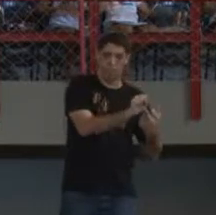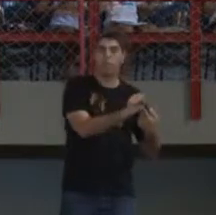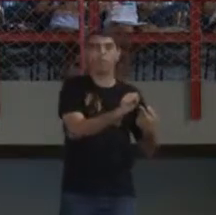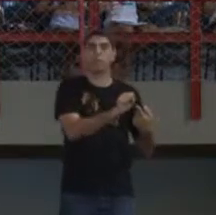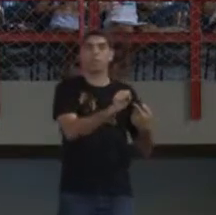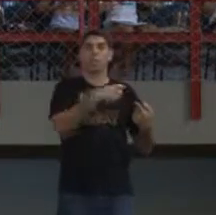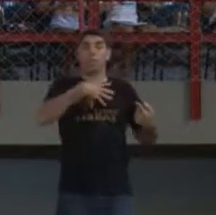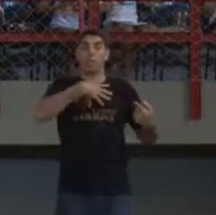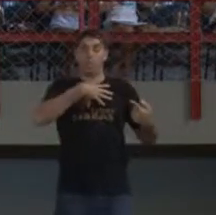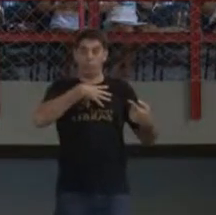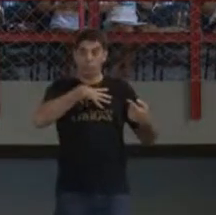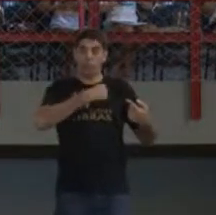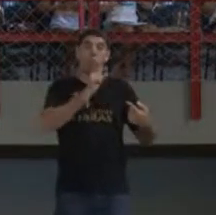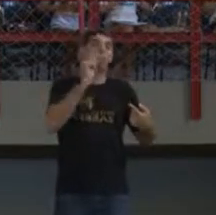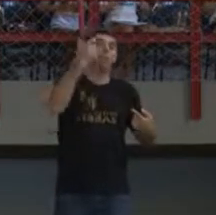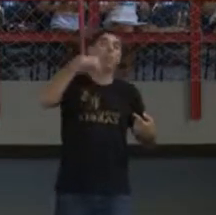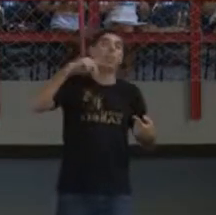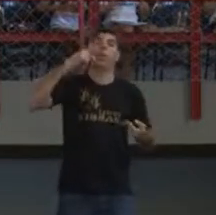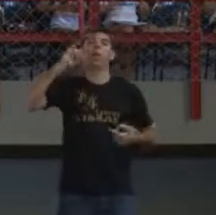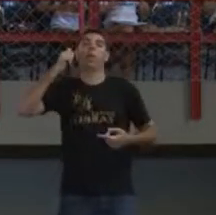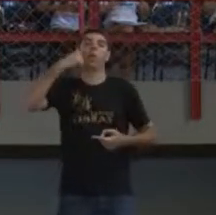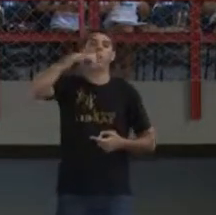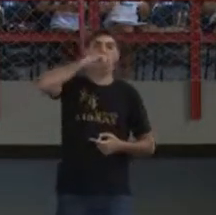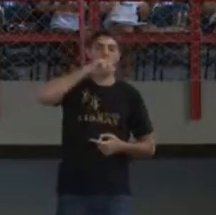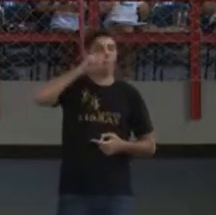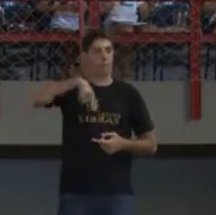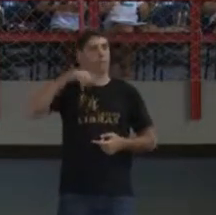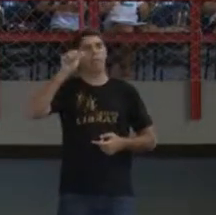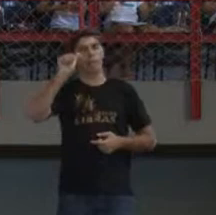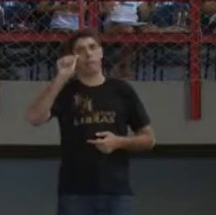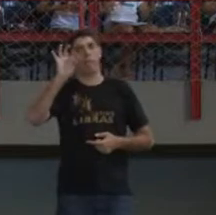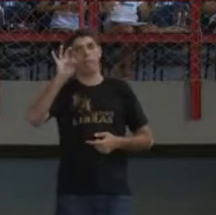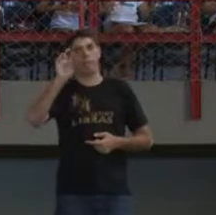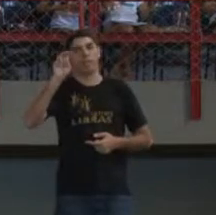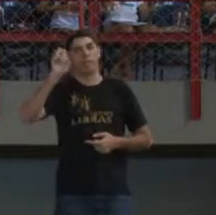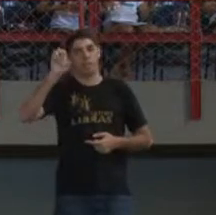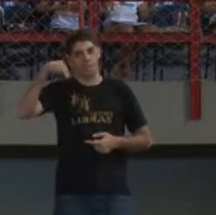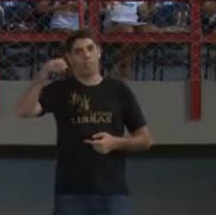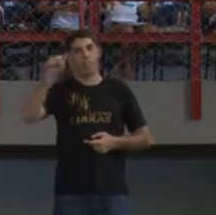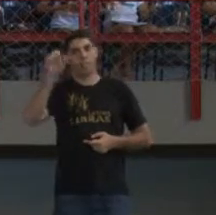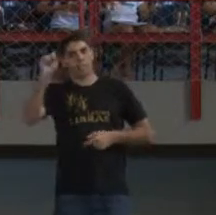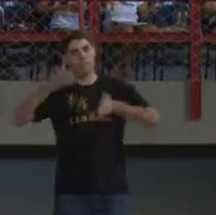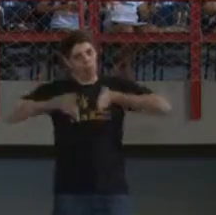seja livre, tá certo? Que seja livre. Para